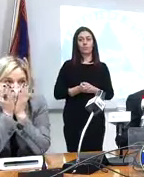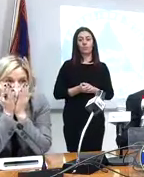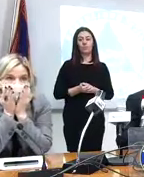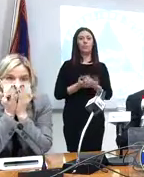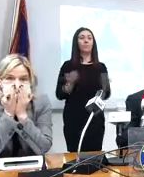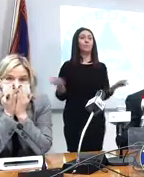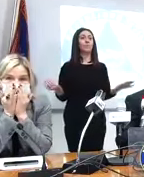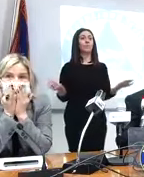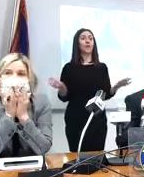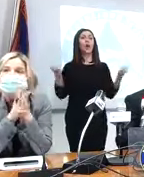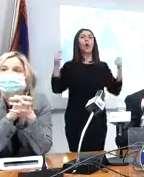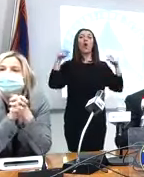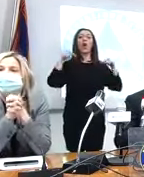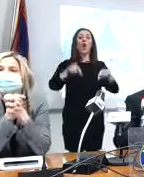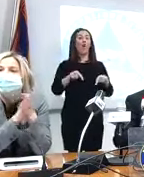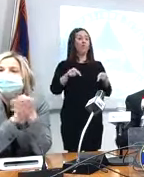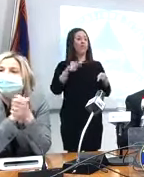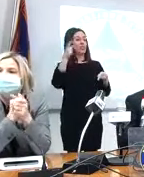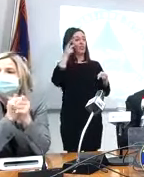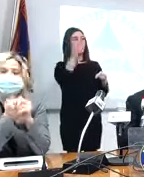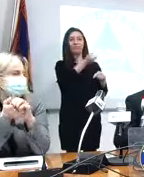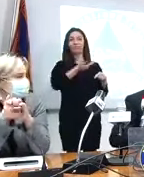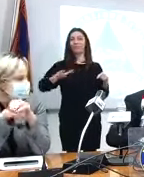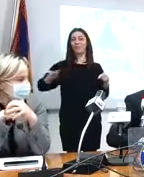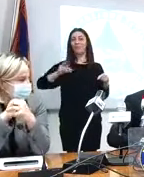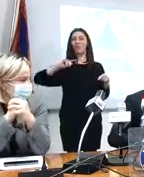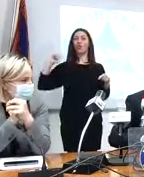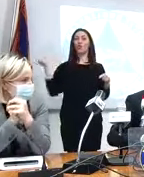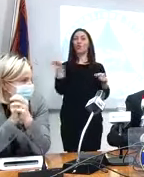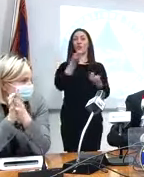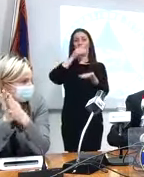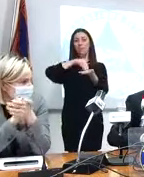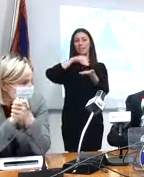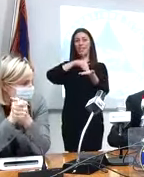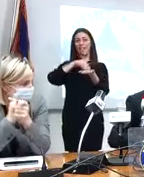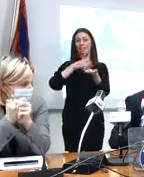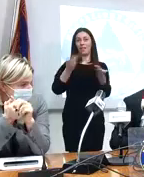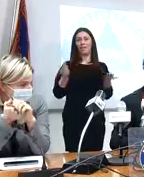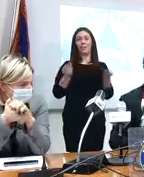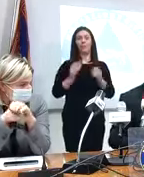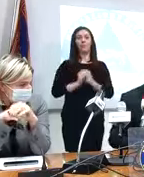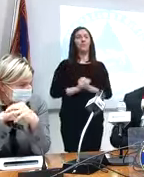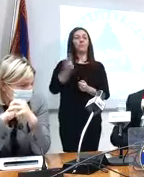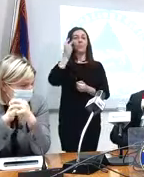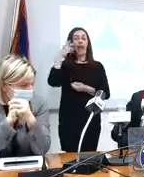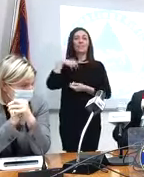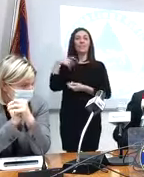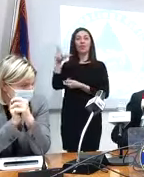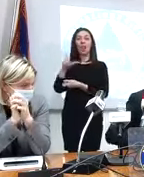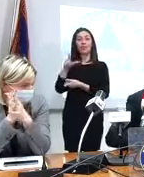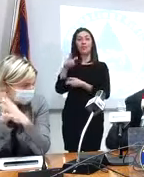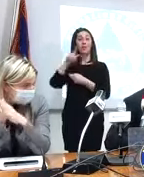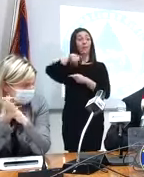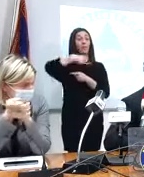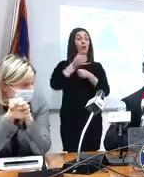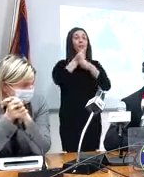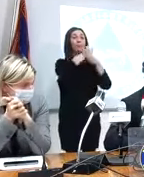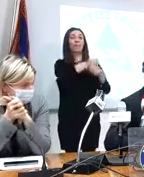Oggi formazione completa, come vedete. Quindi oltre all'assessore Lanzarin ci sarà la